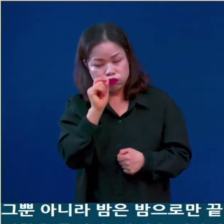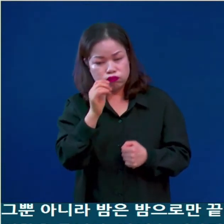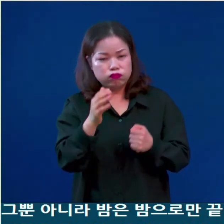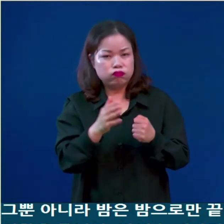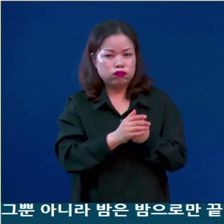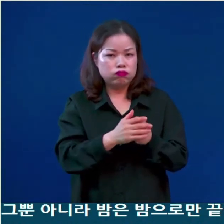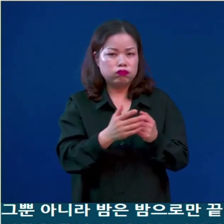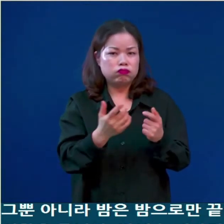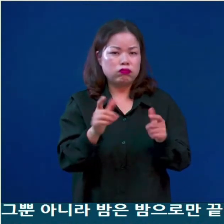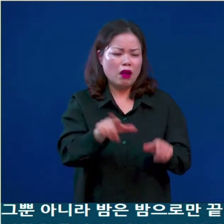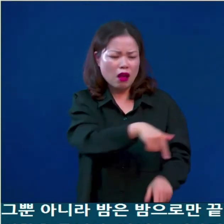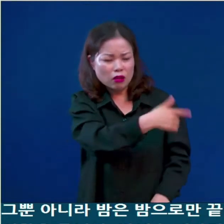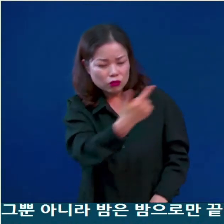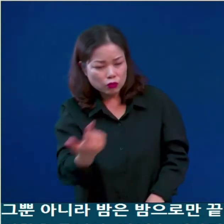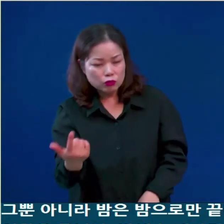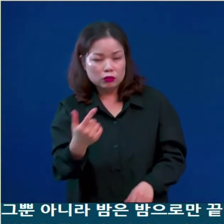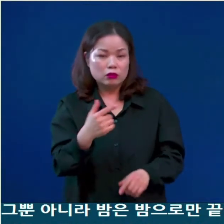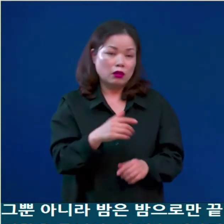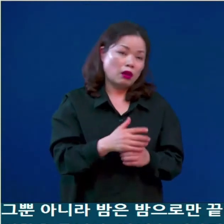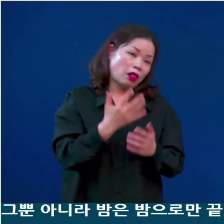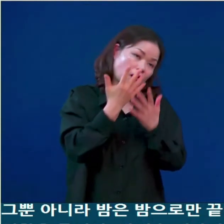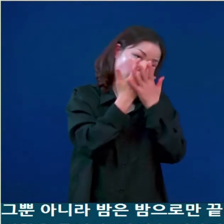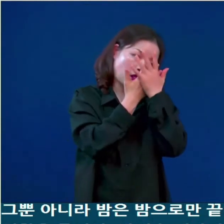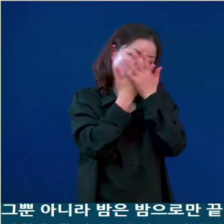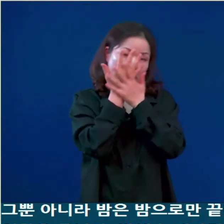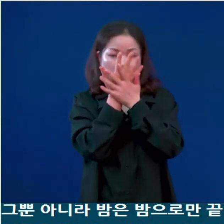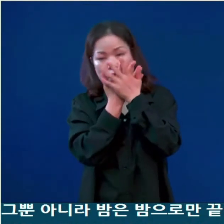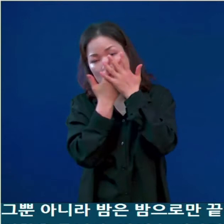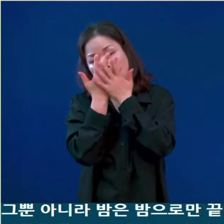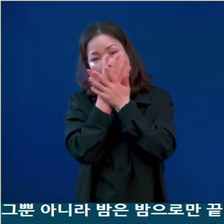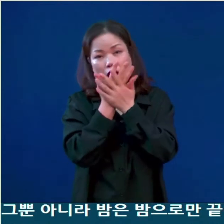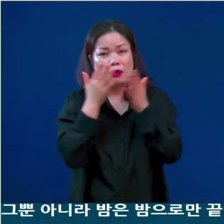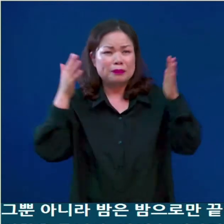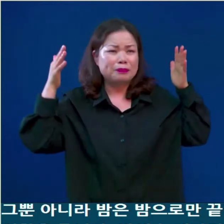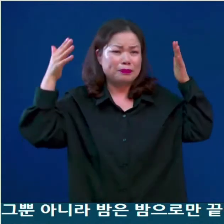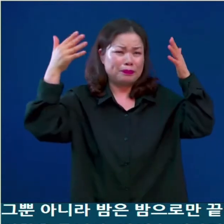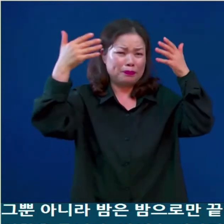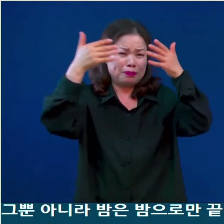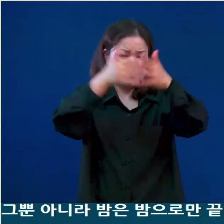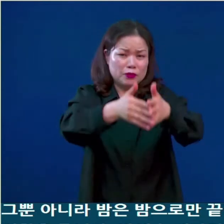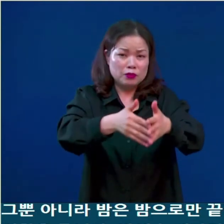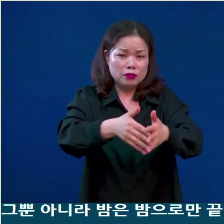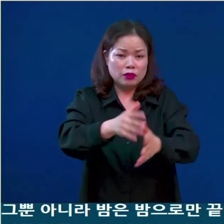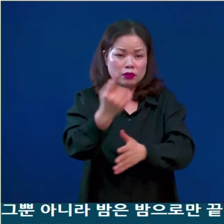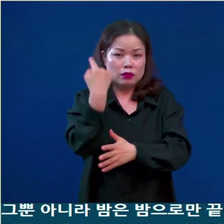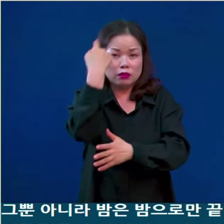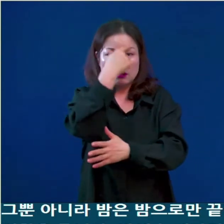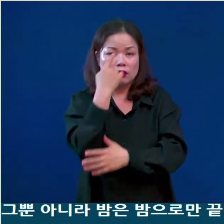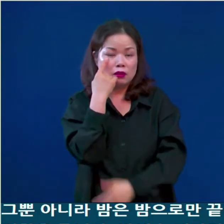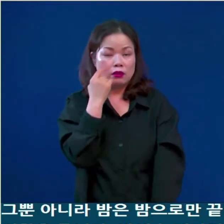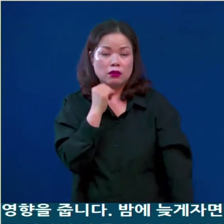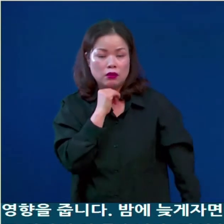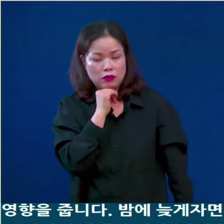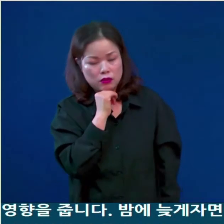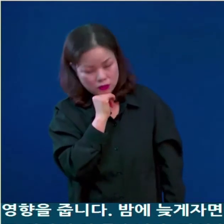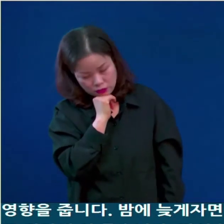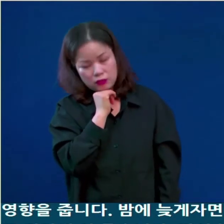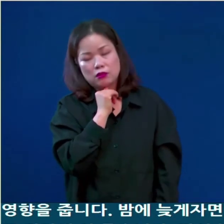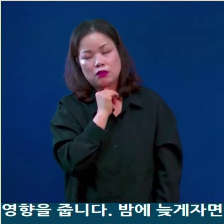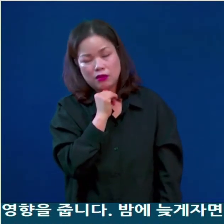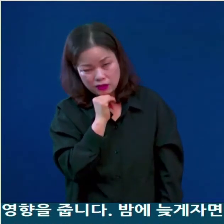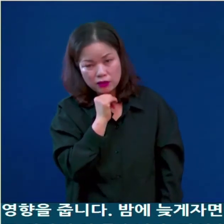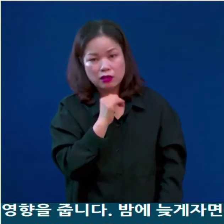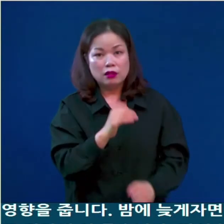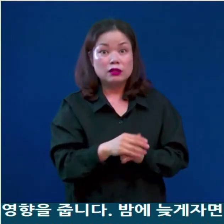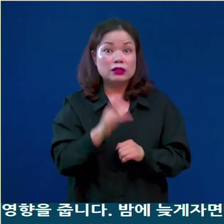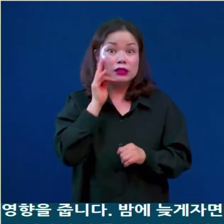종일 몽롱합니다. 집중력이 떨어집니다. 꾸벅꾸벅 앉아서 졸니다.